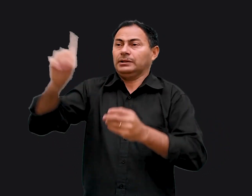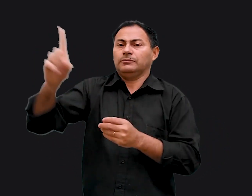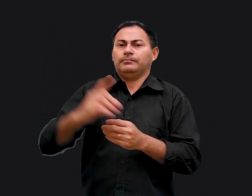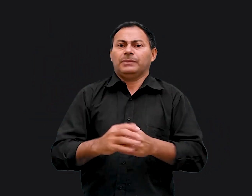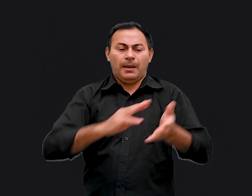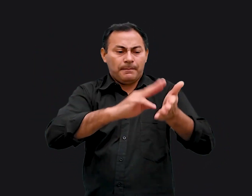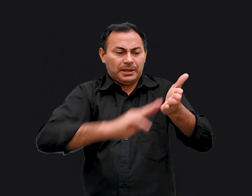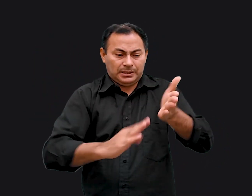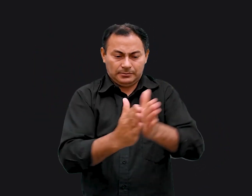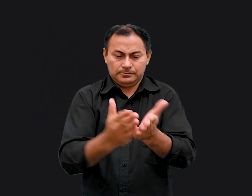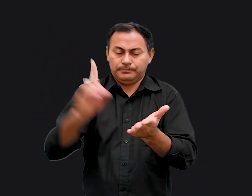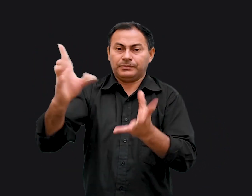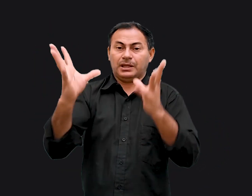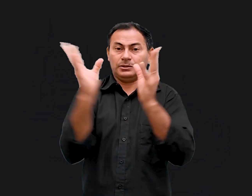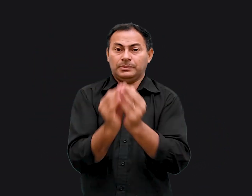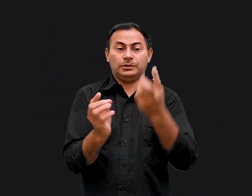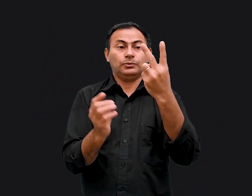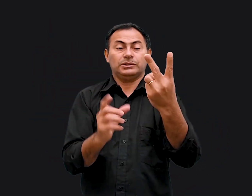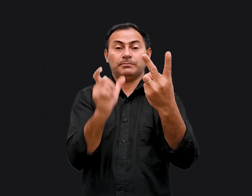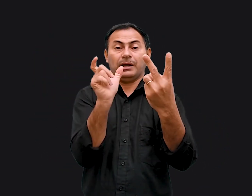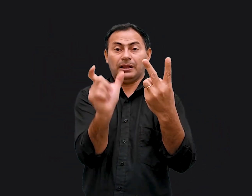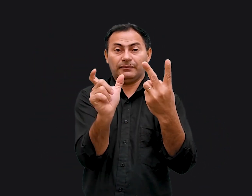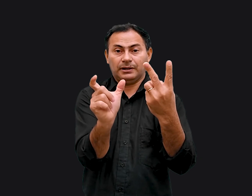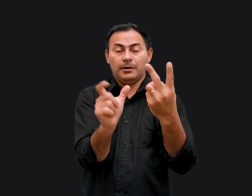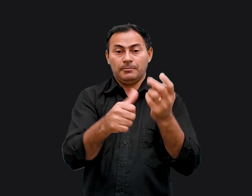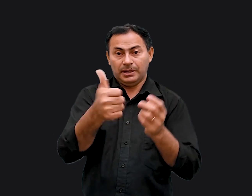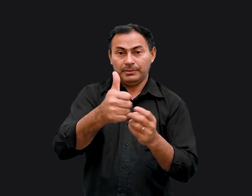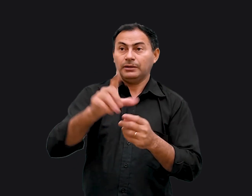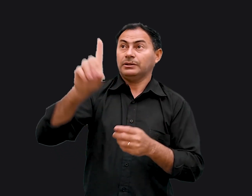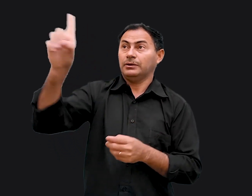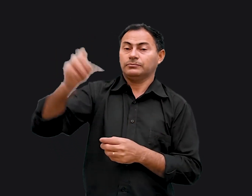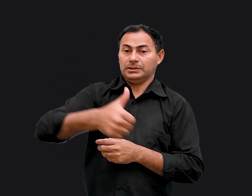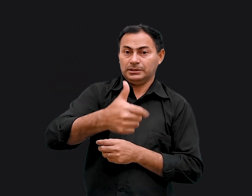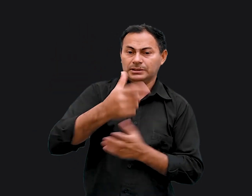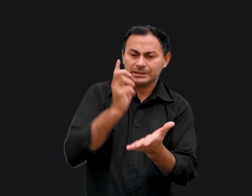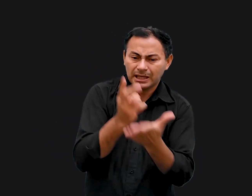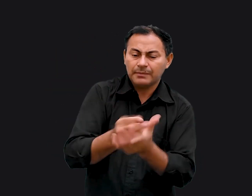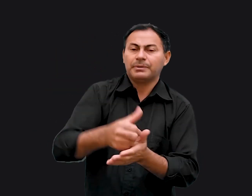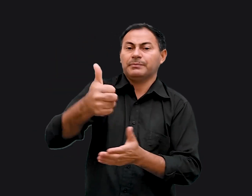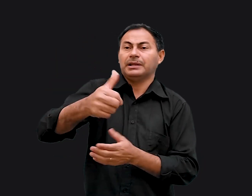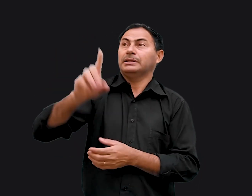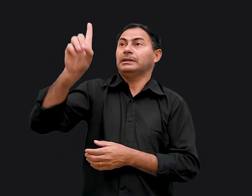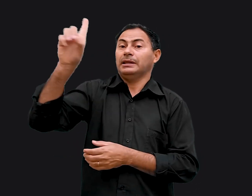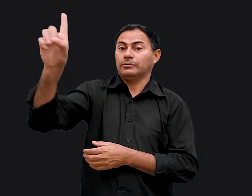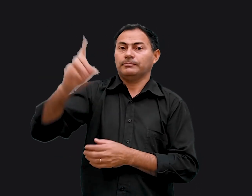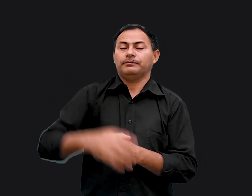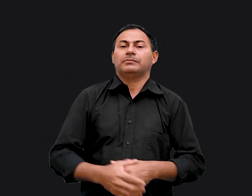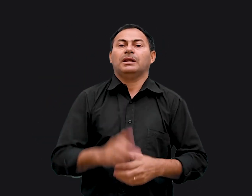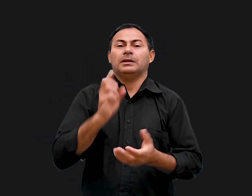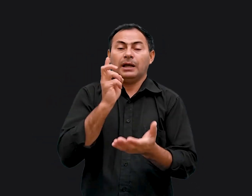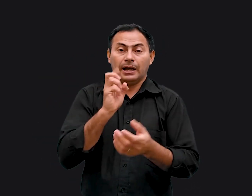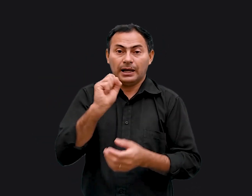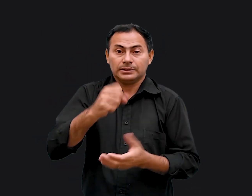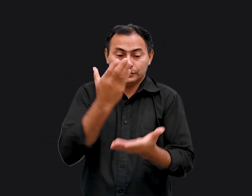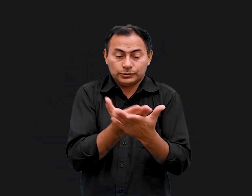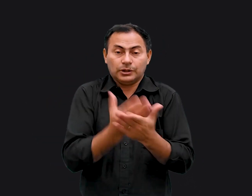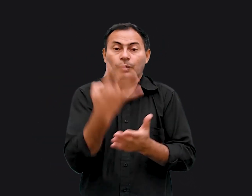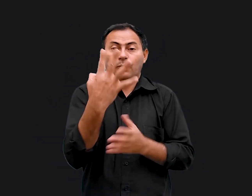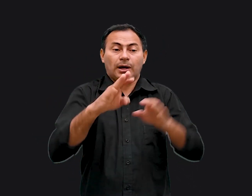A mensagem da Bíblia pode ser resumida em 2 palavras. Primeiro Deus. Sempre primeiro Deus. Assim estudamos os 4 altares de